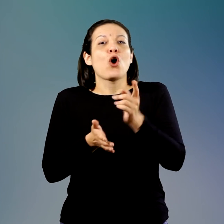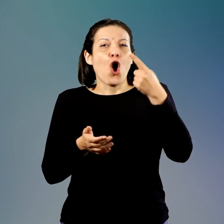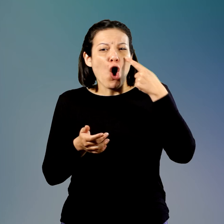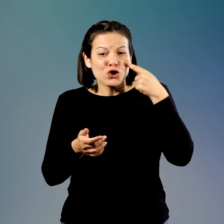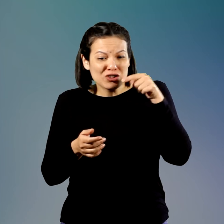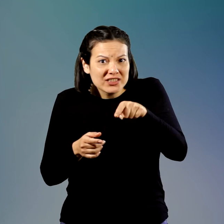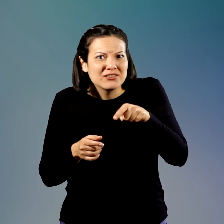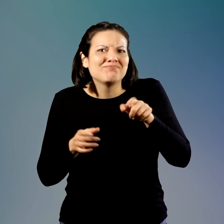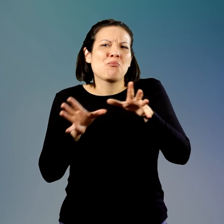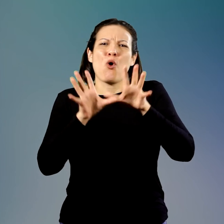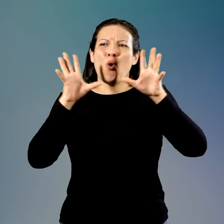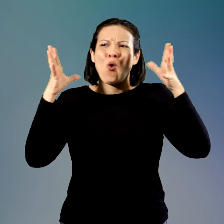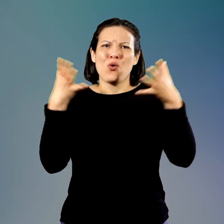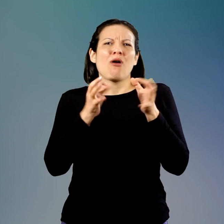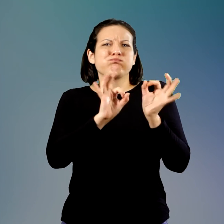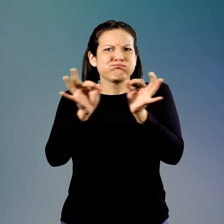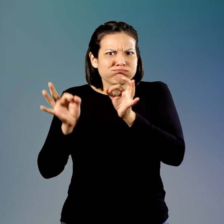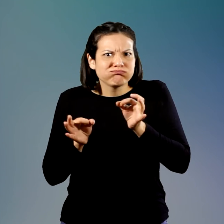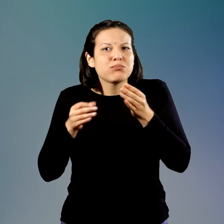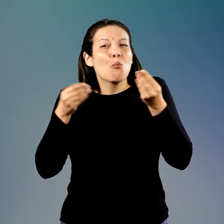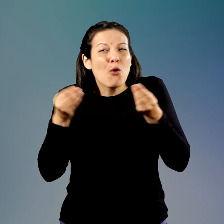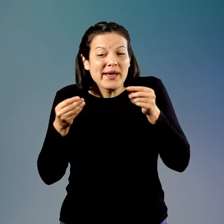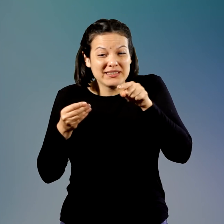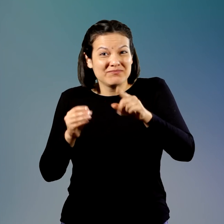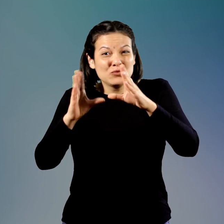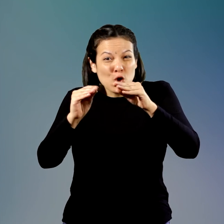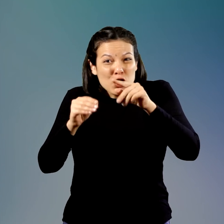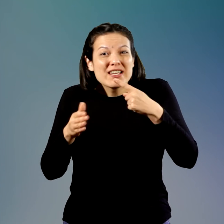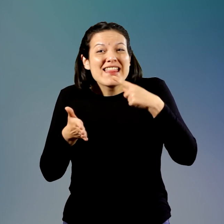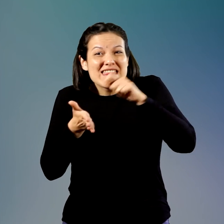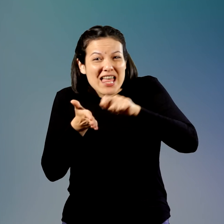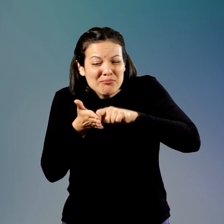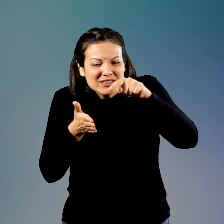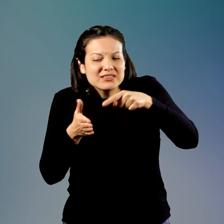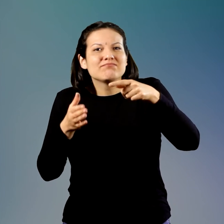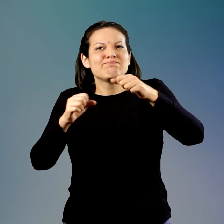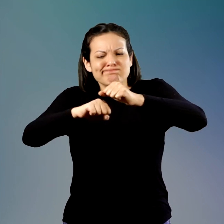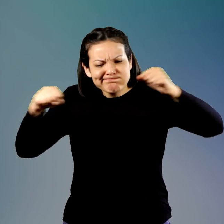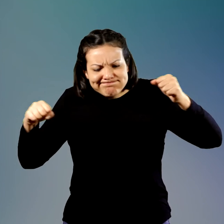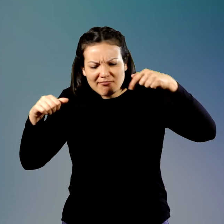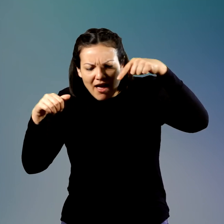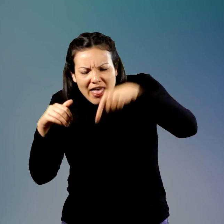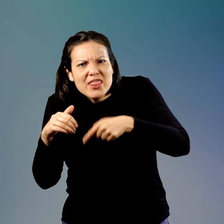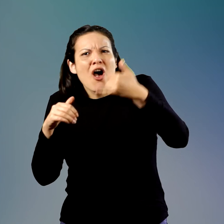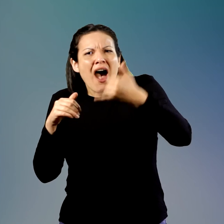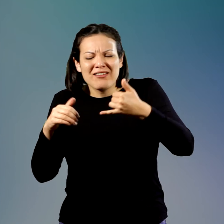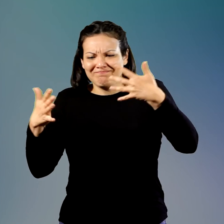es conocido mundialmente porque en él se sintetizan muchos de los elementos más